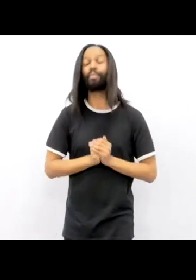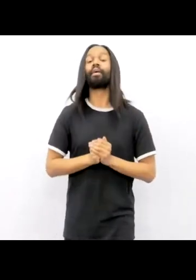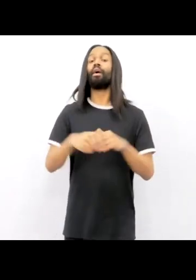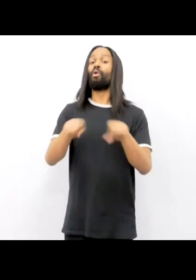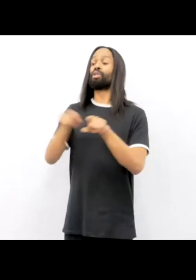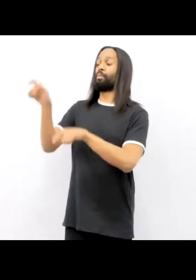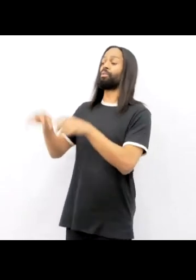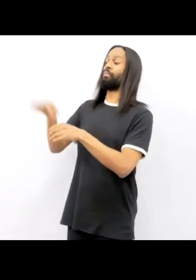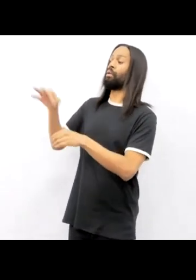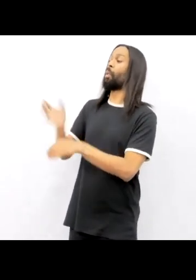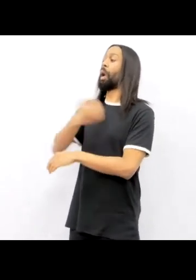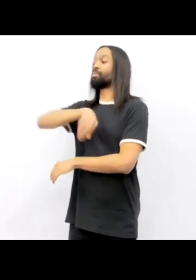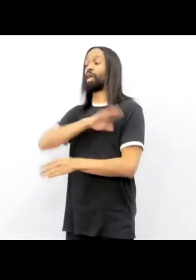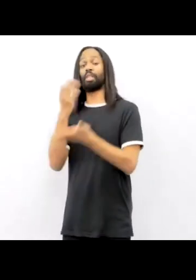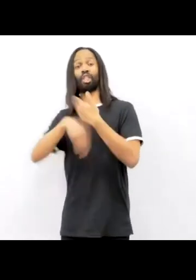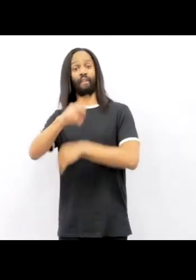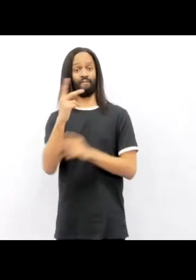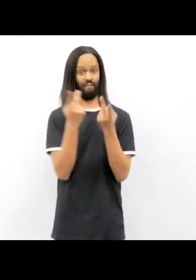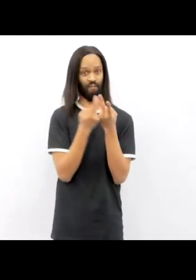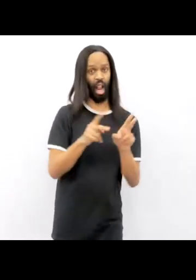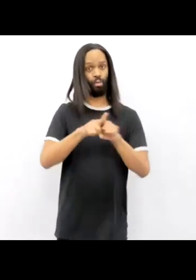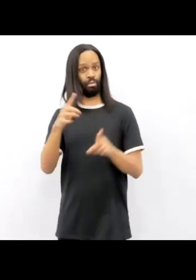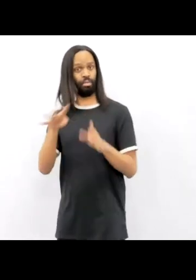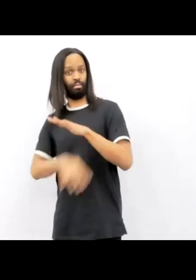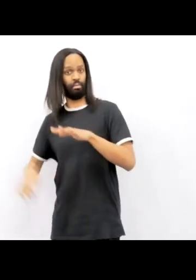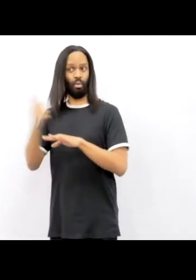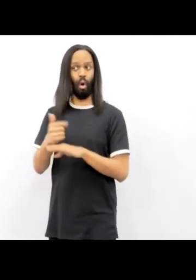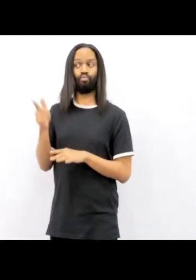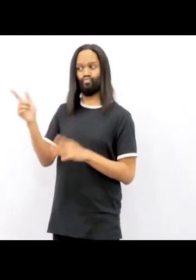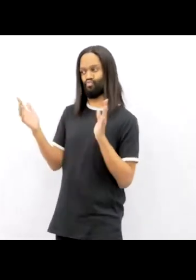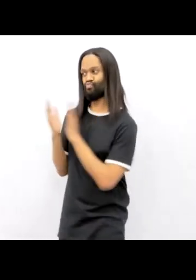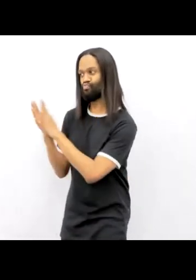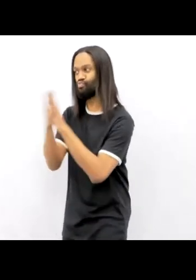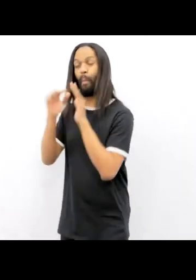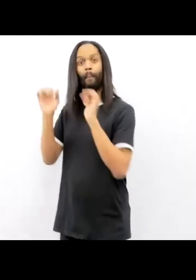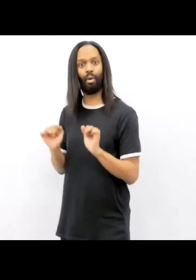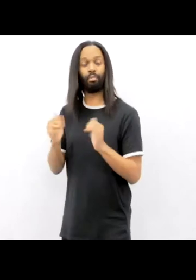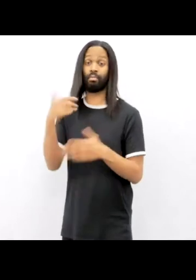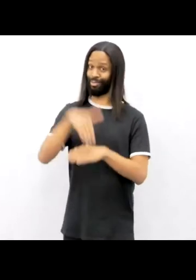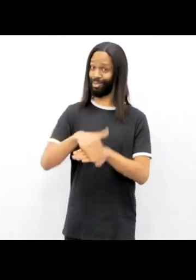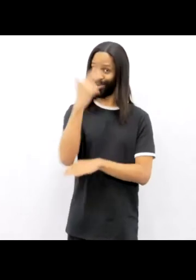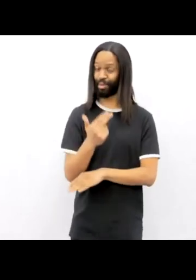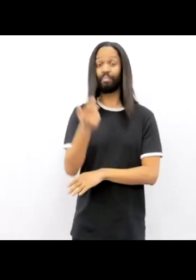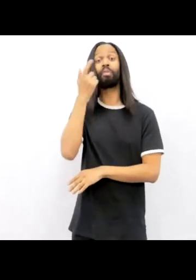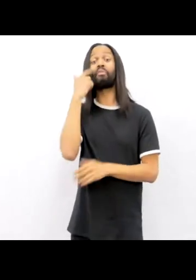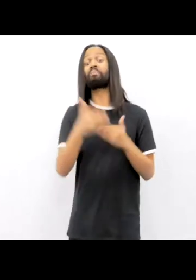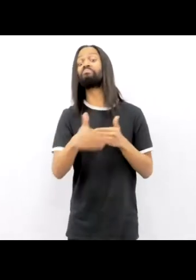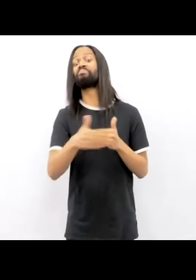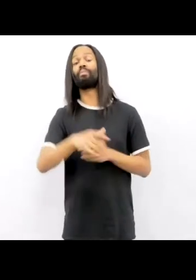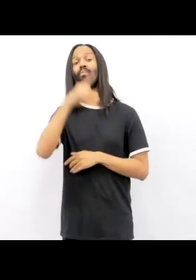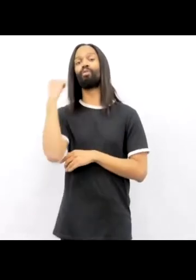de ces sujets à la ville et à la métropole. Mais nous souhaitions commencer ce soir, et je crois que c'est ce que va faire Gilles Marseille dans un instant,